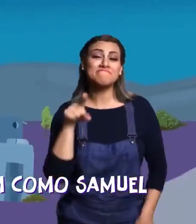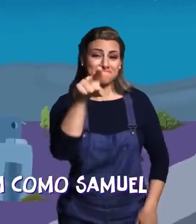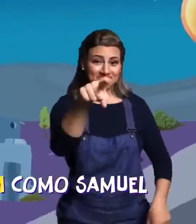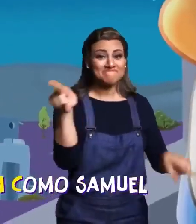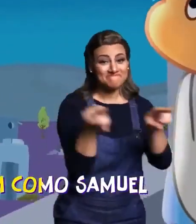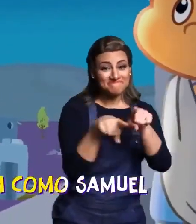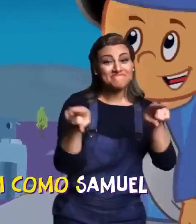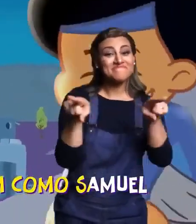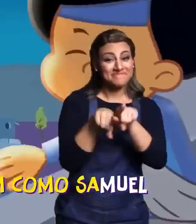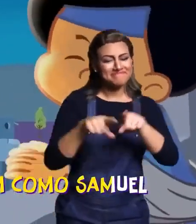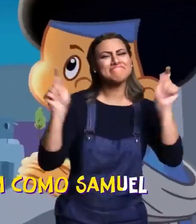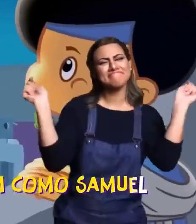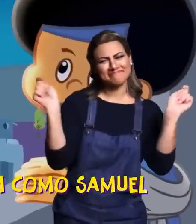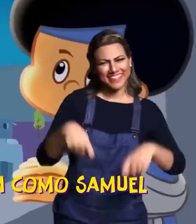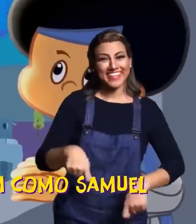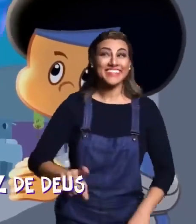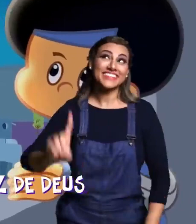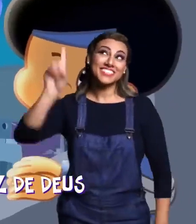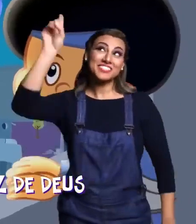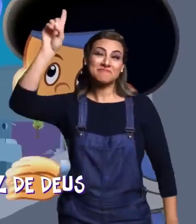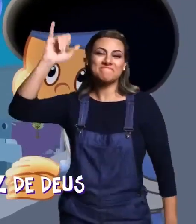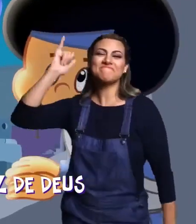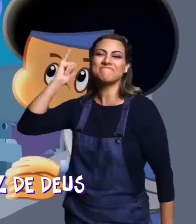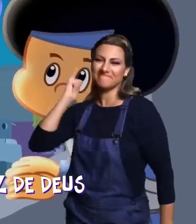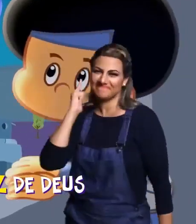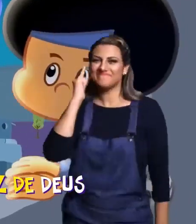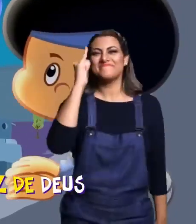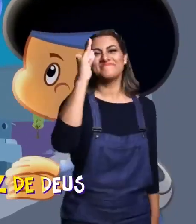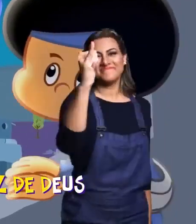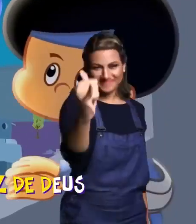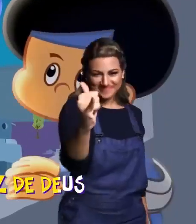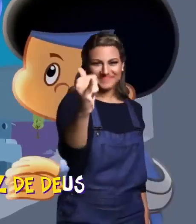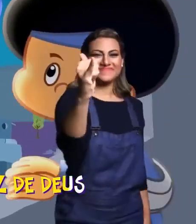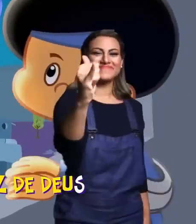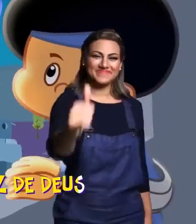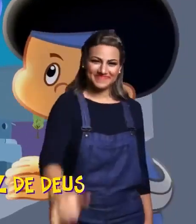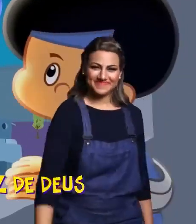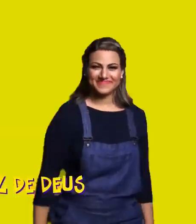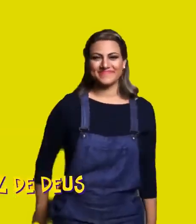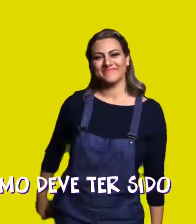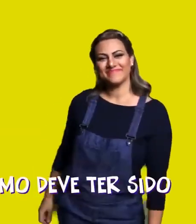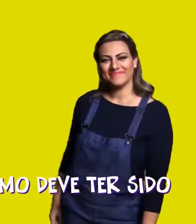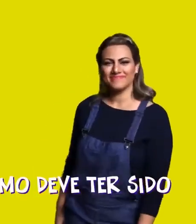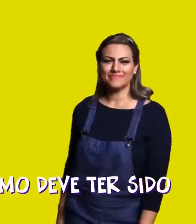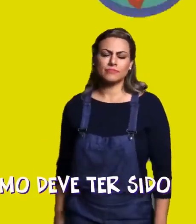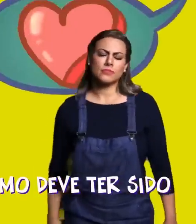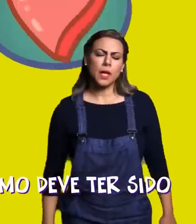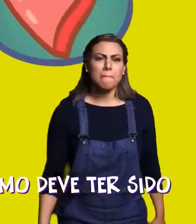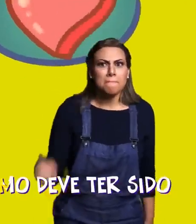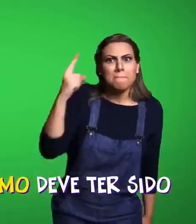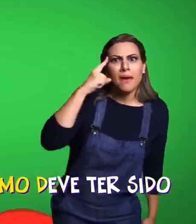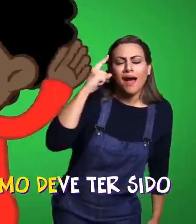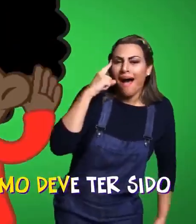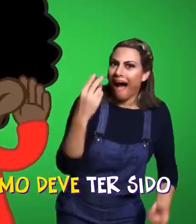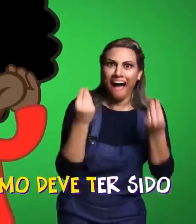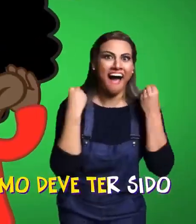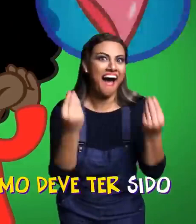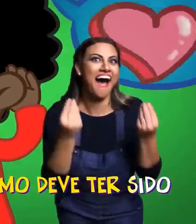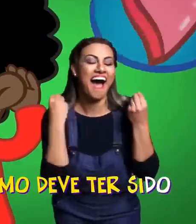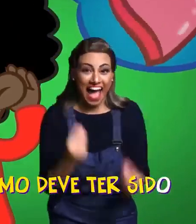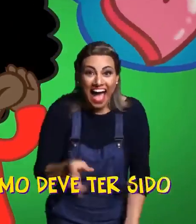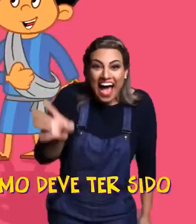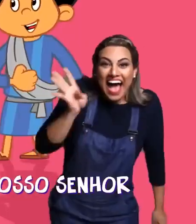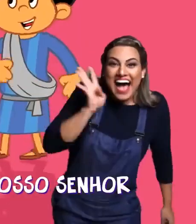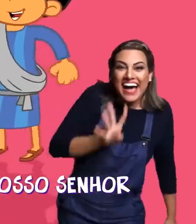pode ser assim como Samuel e ouvir a voz de Deus. Imagina que legal, como deve